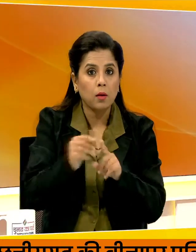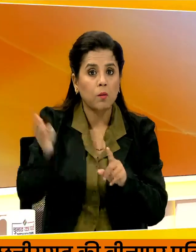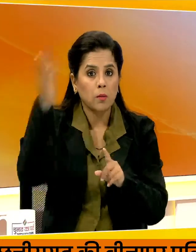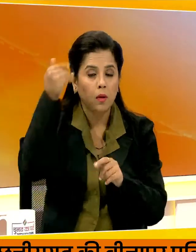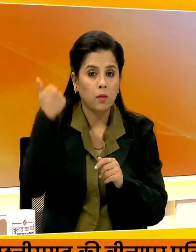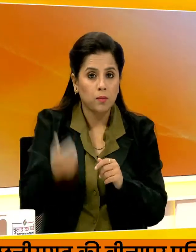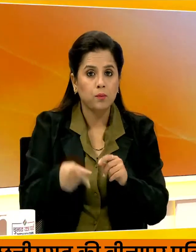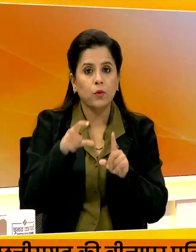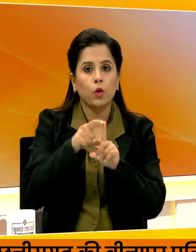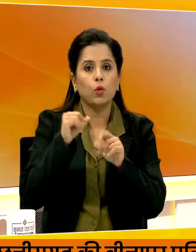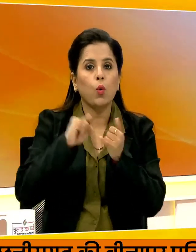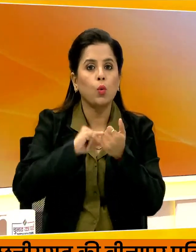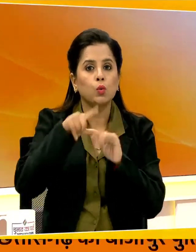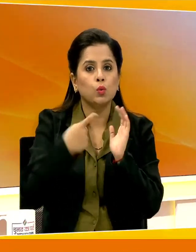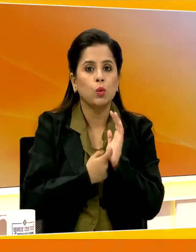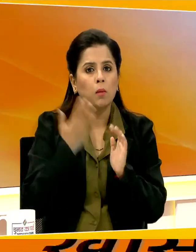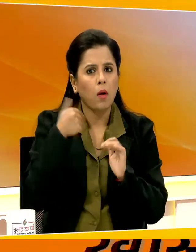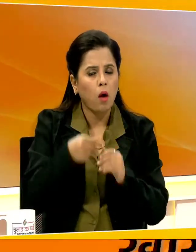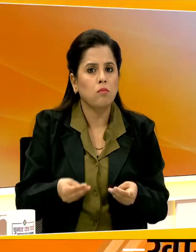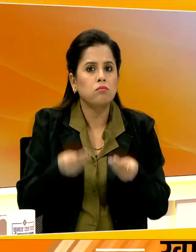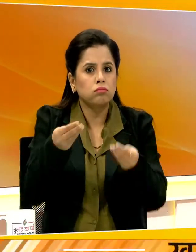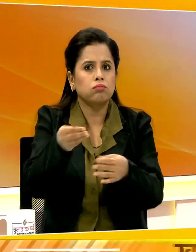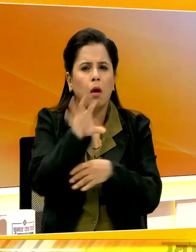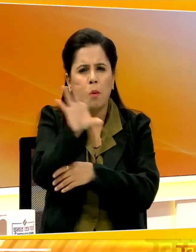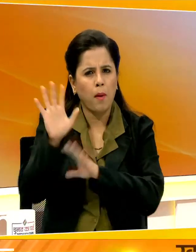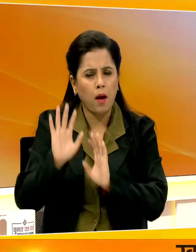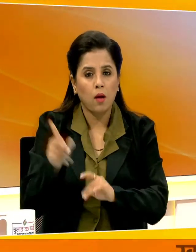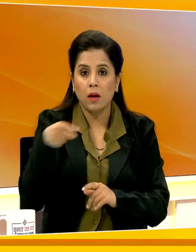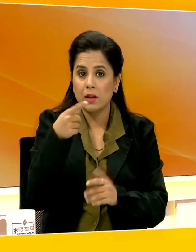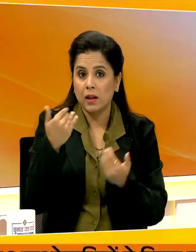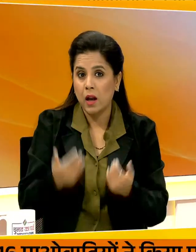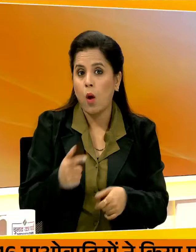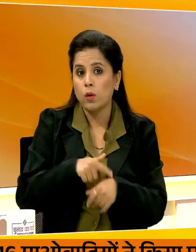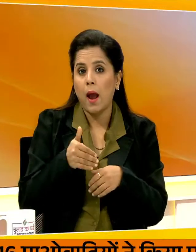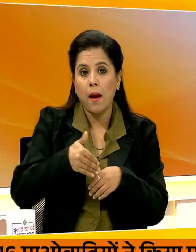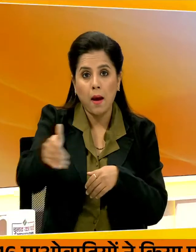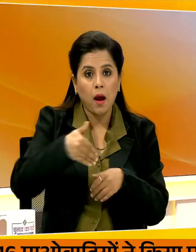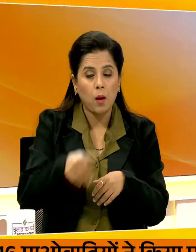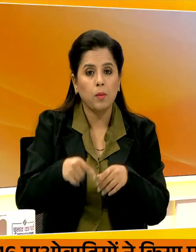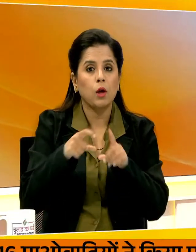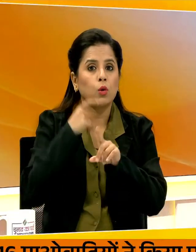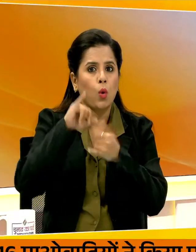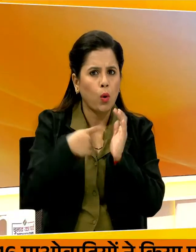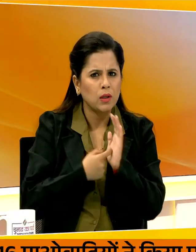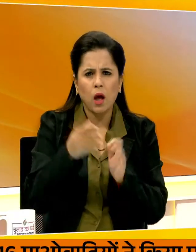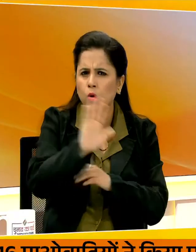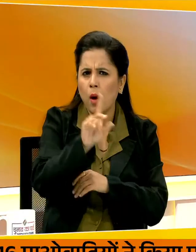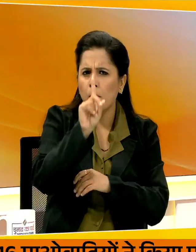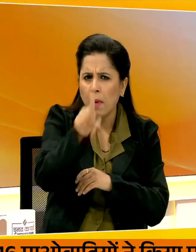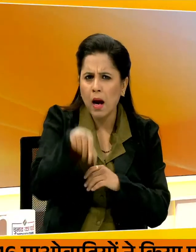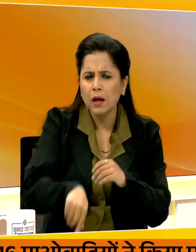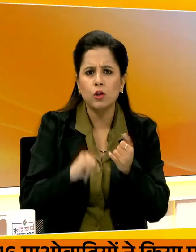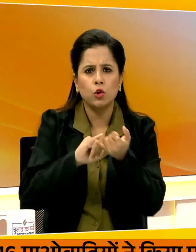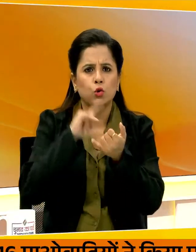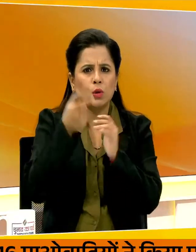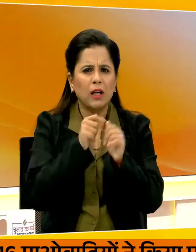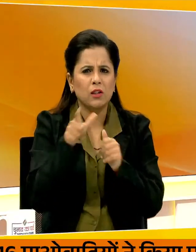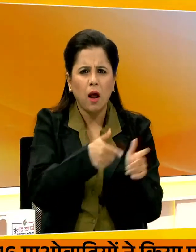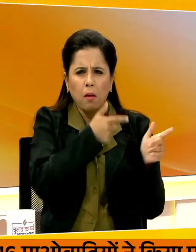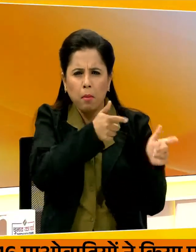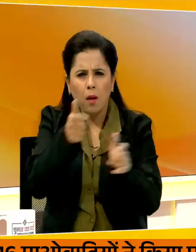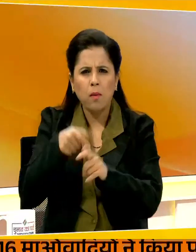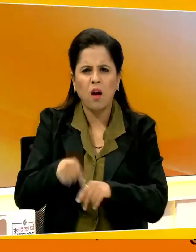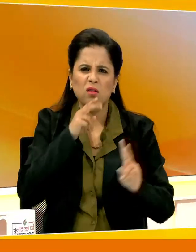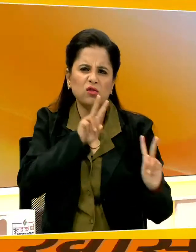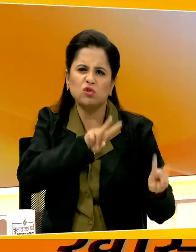को डोजियर सौंपे जाते थे। उन्होंने कहा कि मौजूदा समय में डोजियर नहीं बल्कि सर्जिकल स्ट्राइक करके मुंह